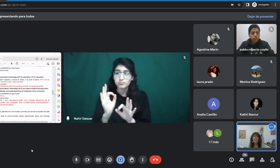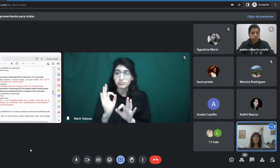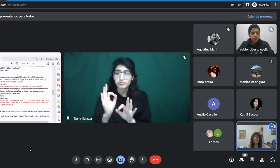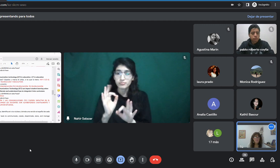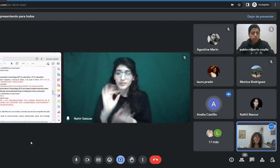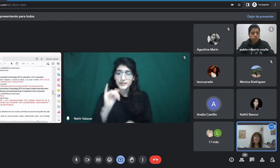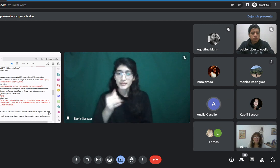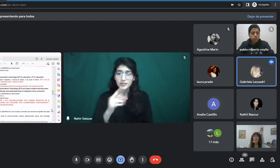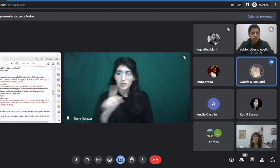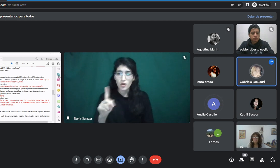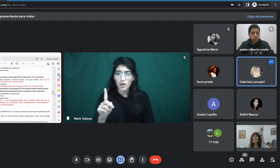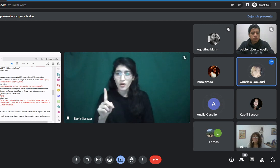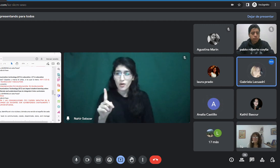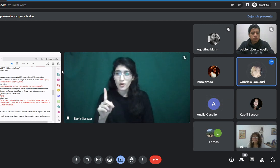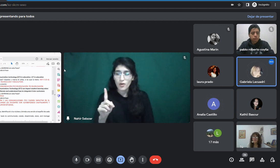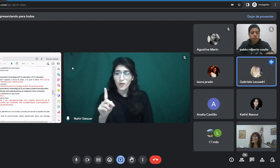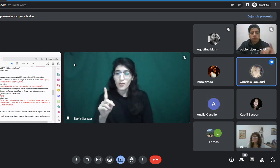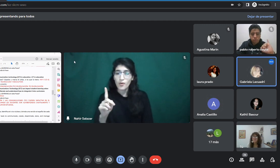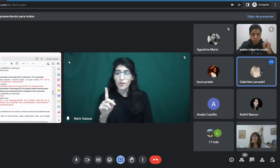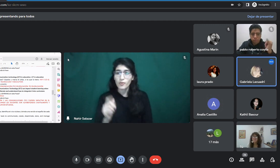Sí, pero no sé algo. ¿Sí?